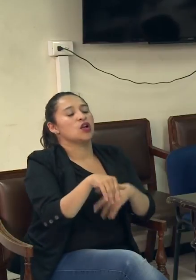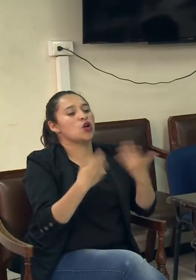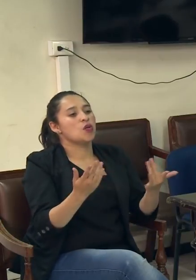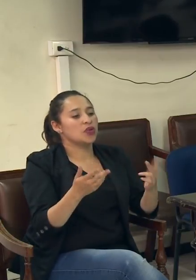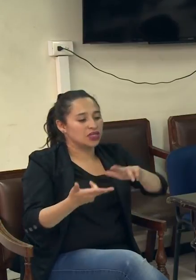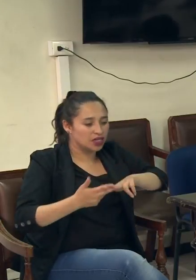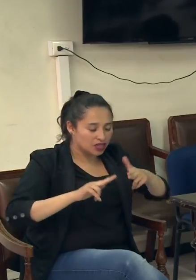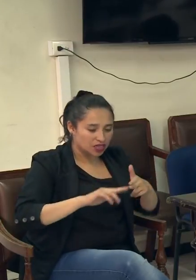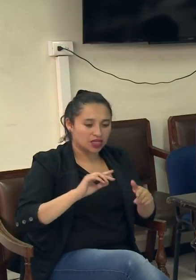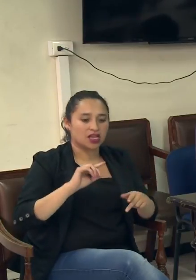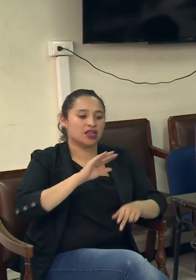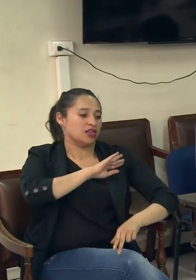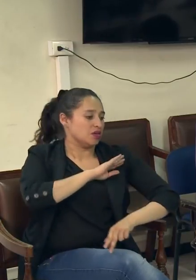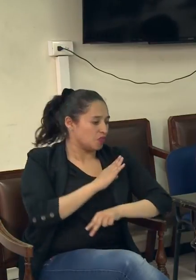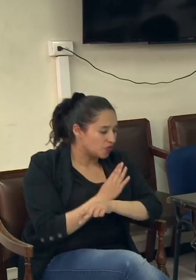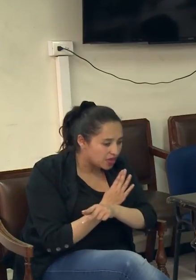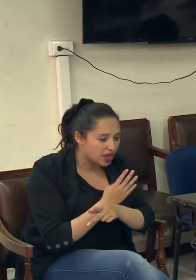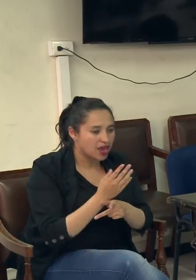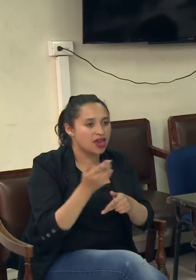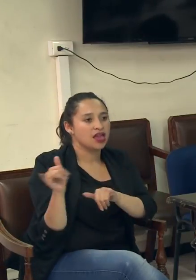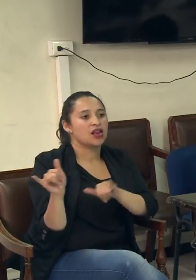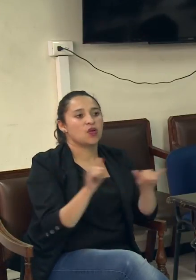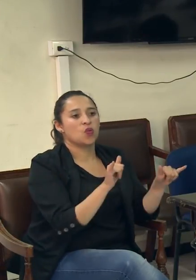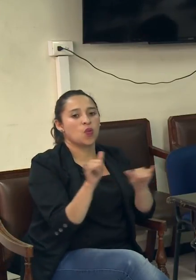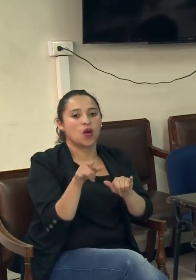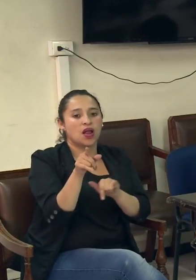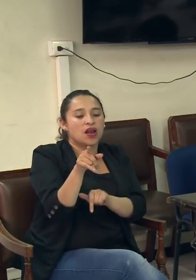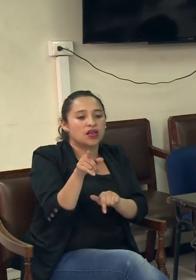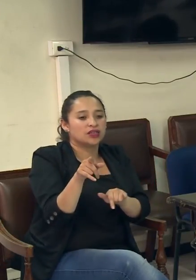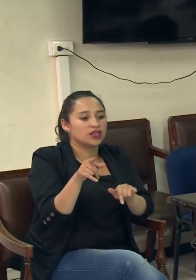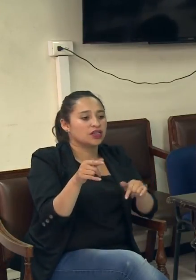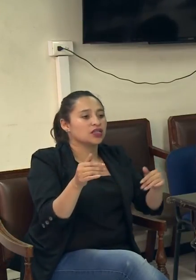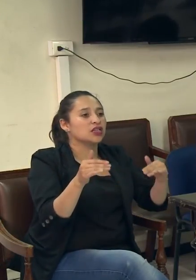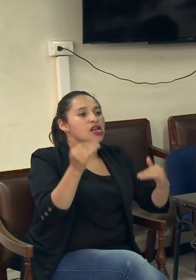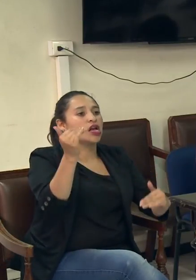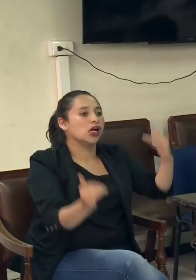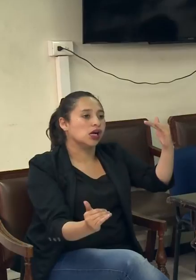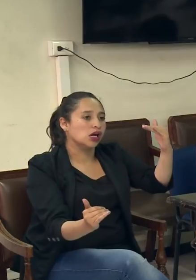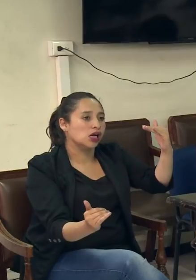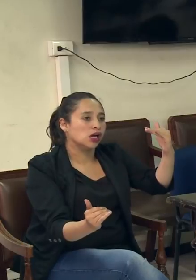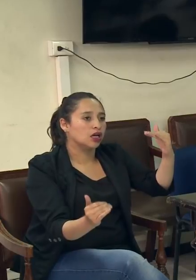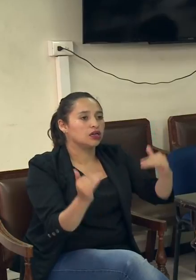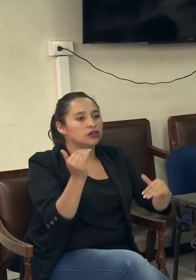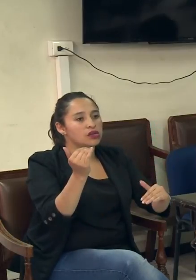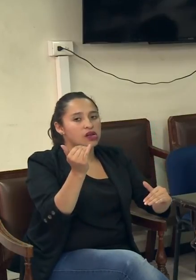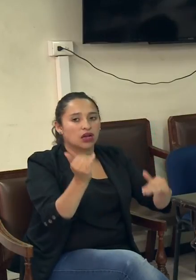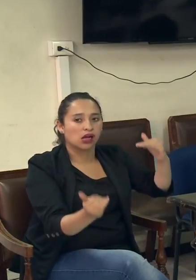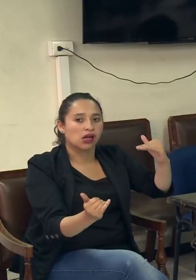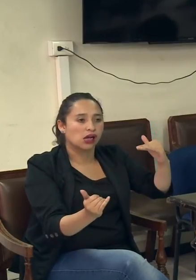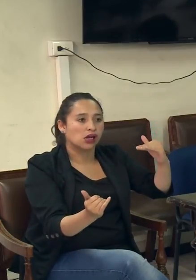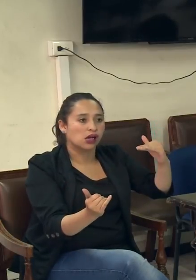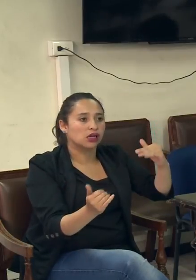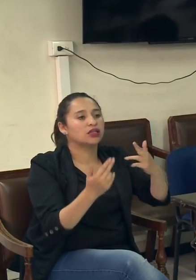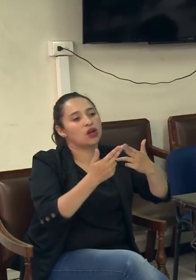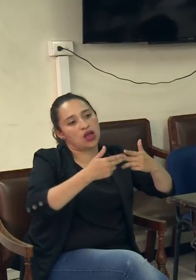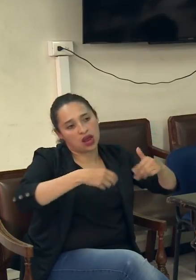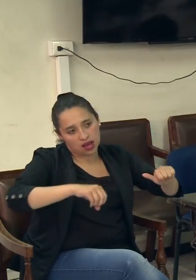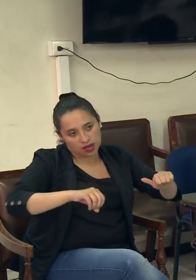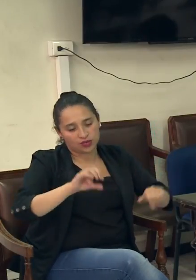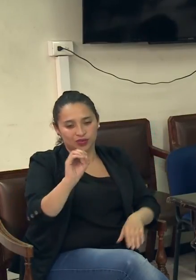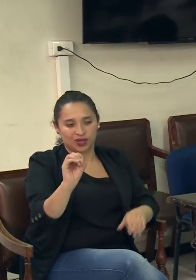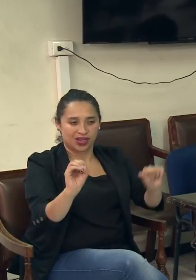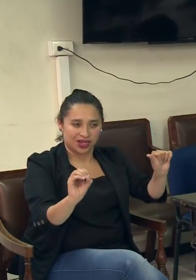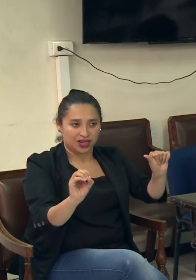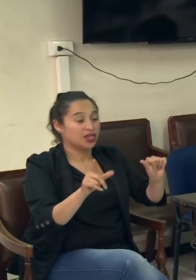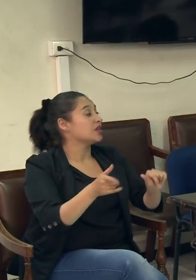privilegios, en que hay unas desigualdades entre los géneros. Entonces, yo creo que tú resaltas esta idea y me gusta mucho la perspectiva que tienes tú